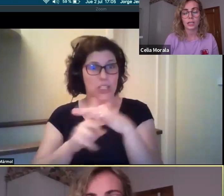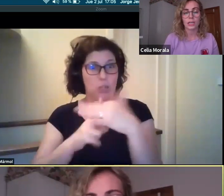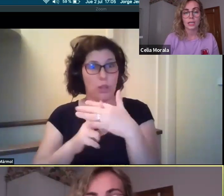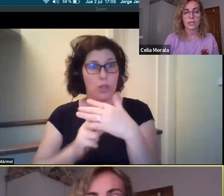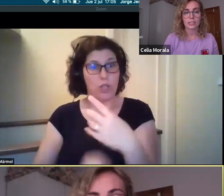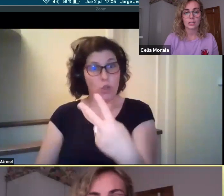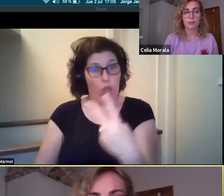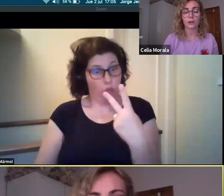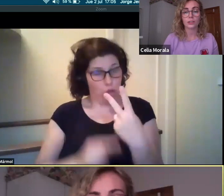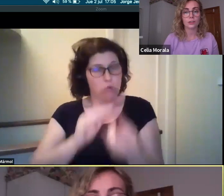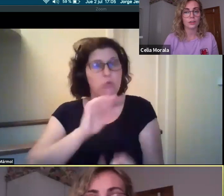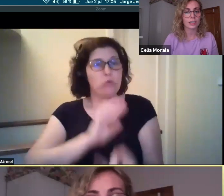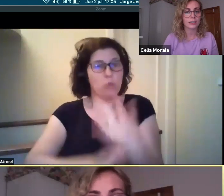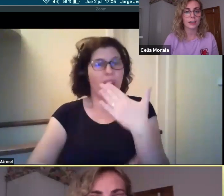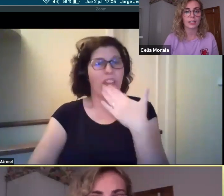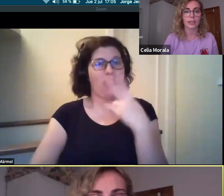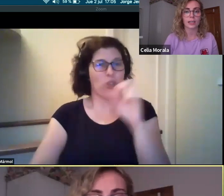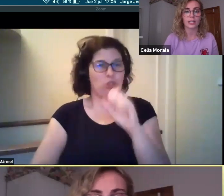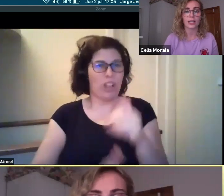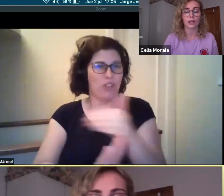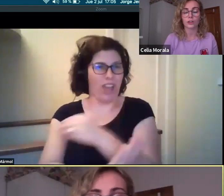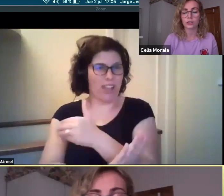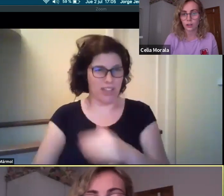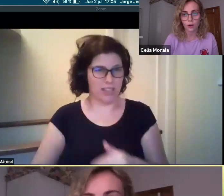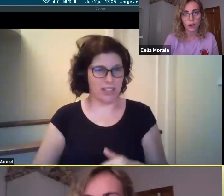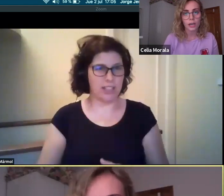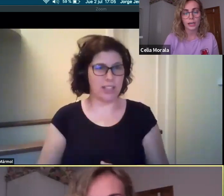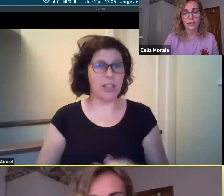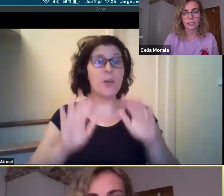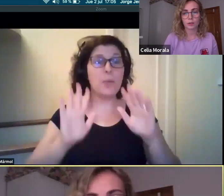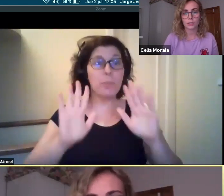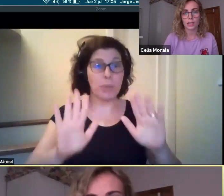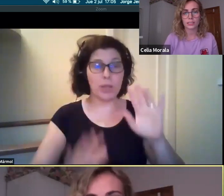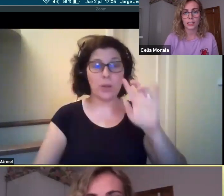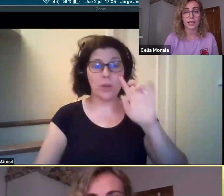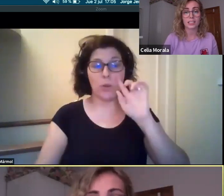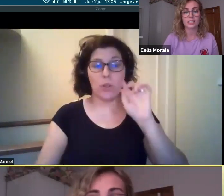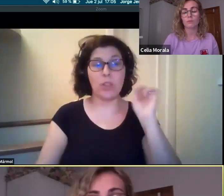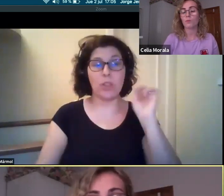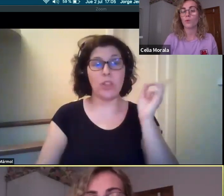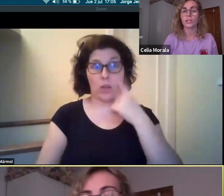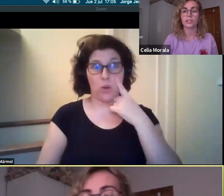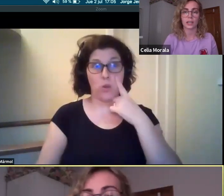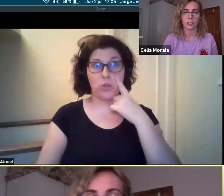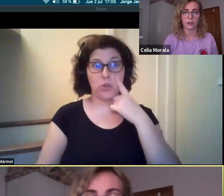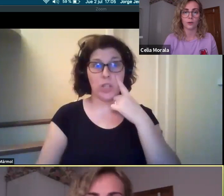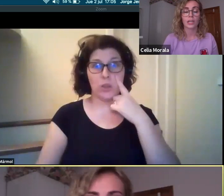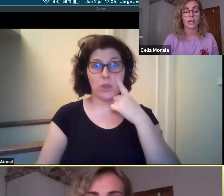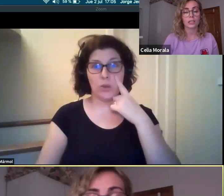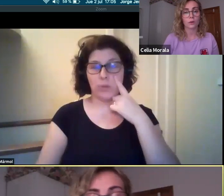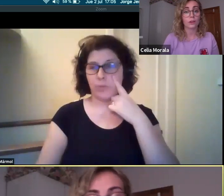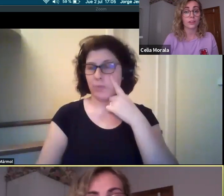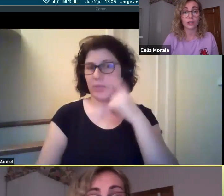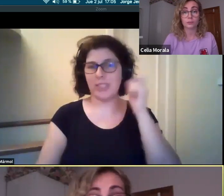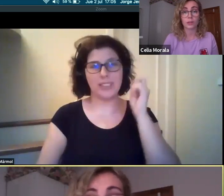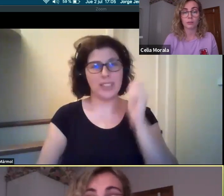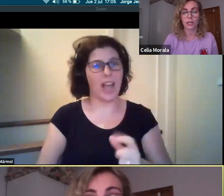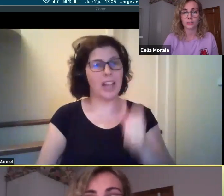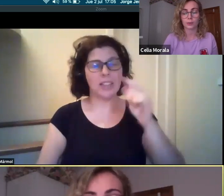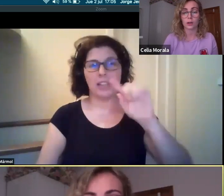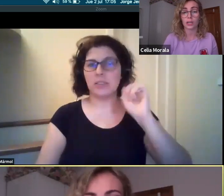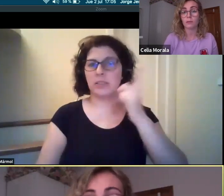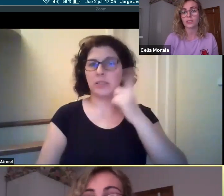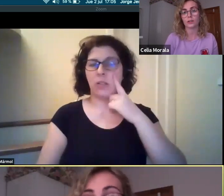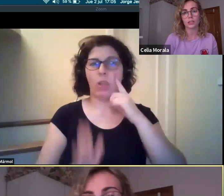años. Sin embargo, esto no quita que el diagnóstico en las enfermedades raras es muy tardío. Es uno de los